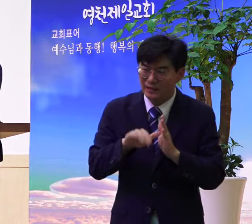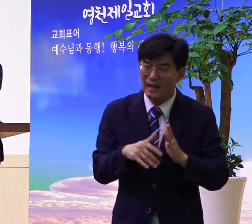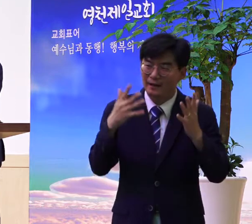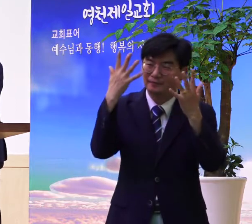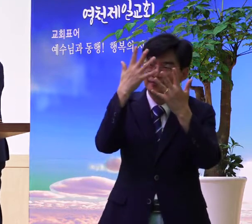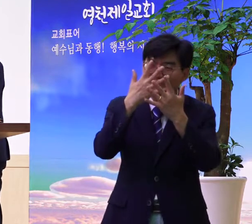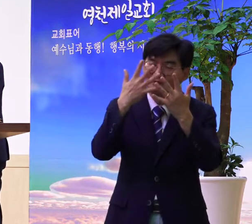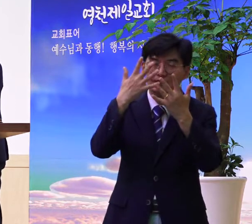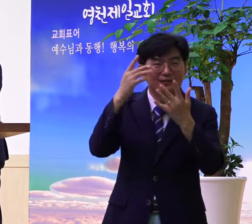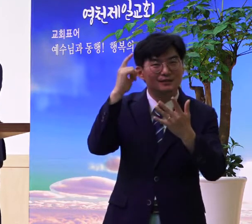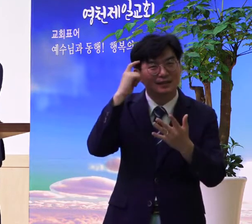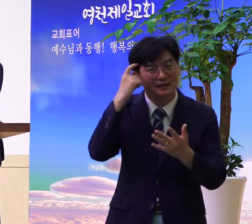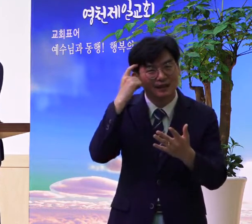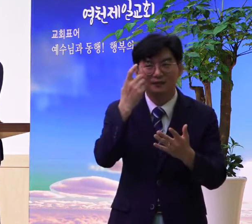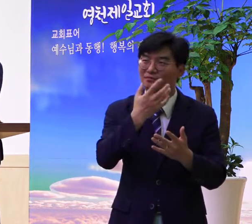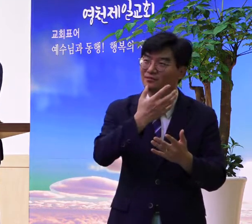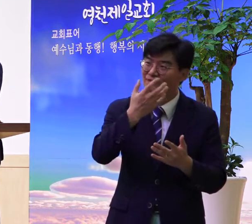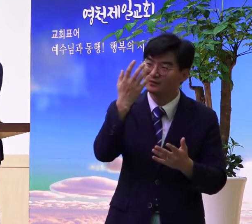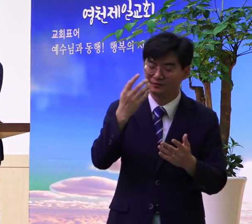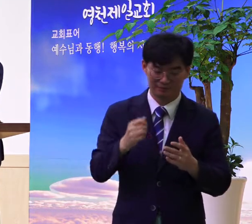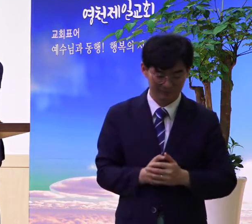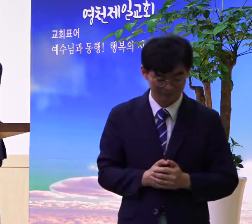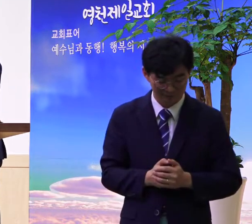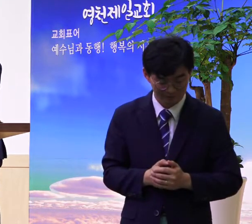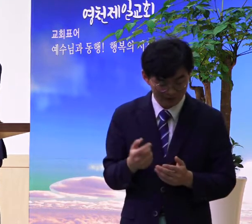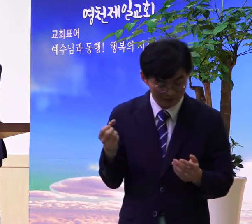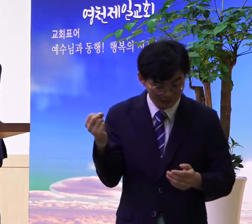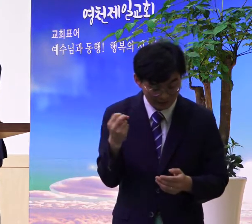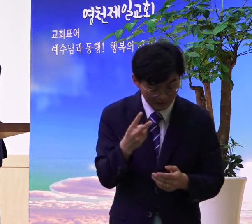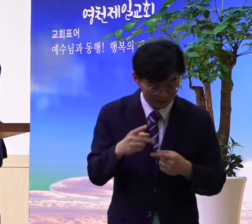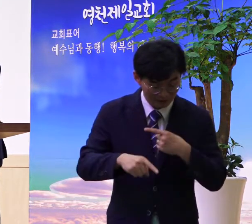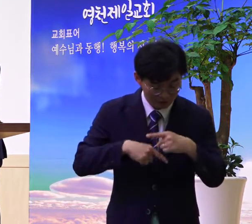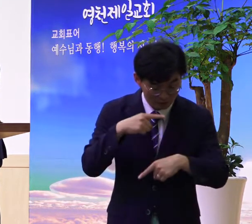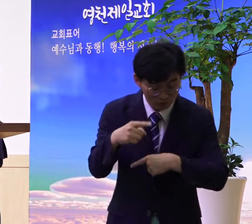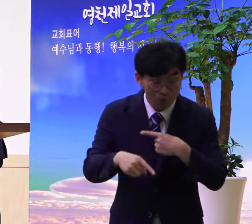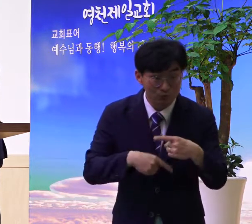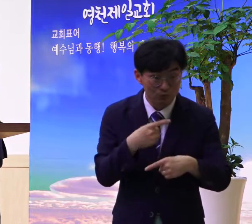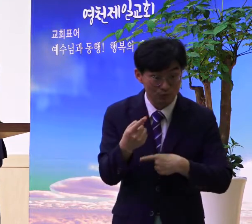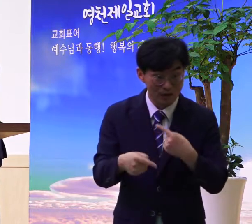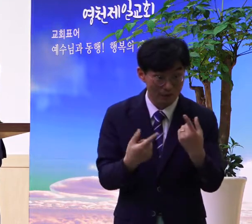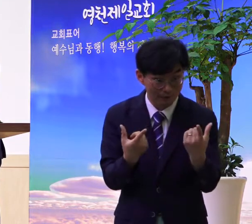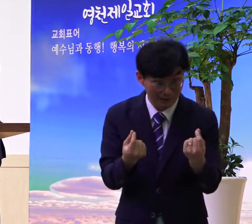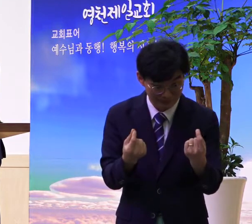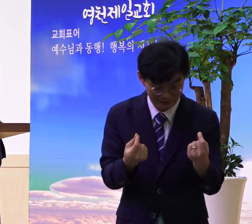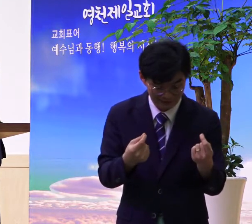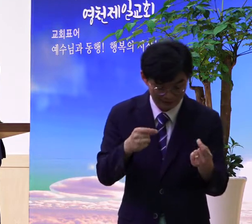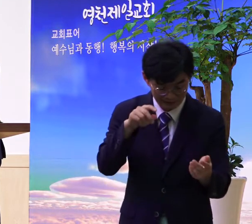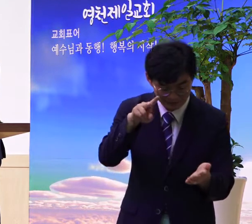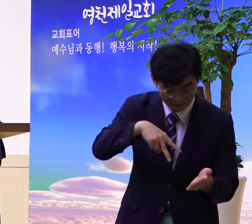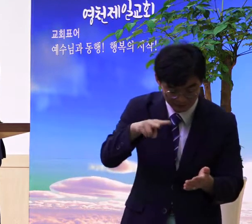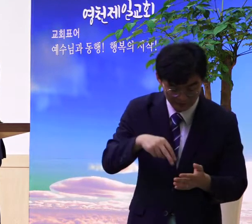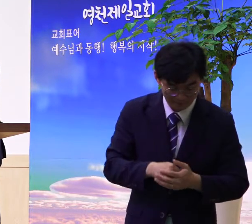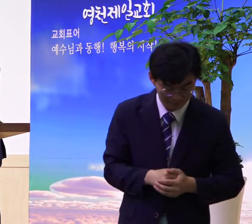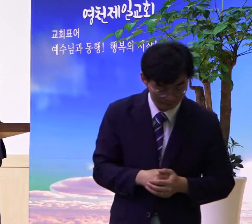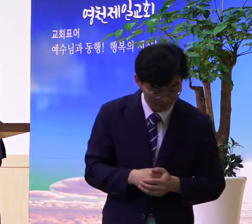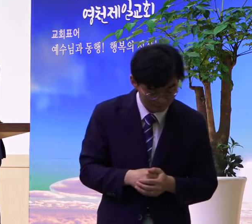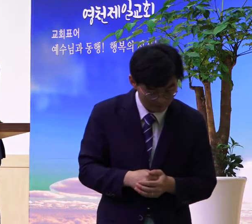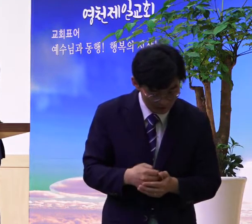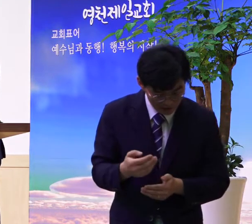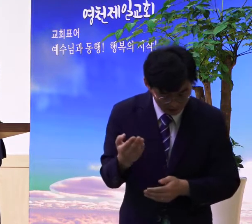한번 우리 같이 다시 한번 읽어보시겠습니다. 디모데후서 4장 6절부터 8절까지 말씀